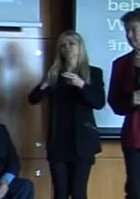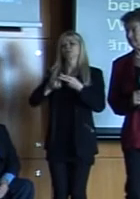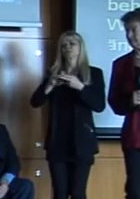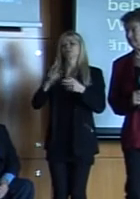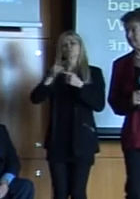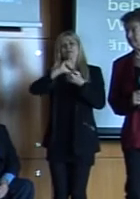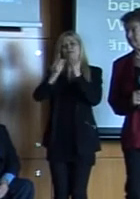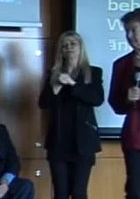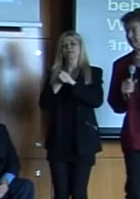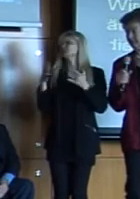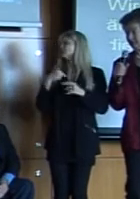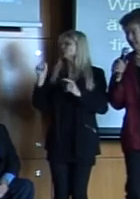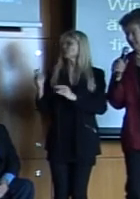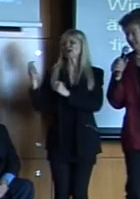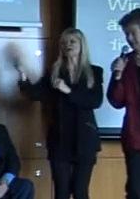damit es nicht so lange dauert.